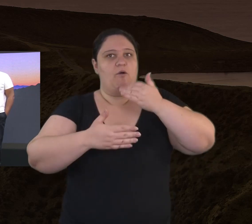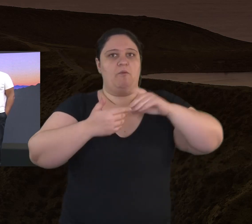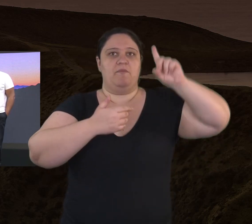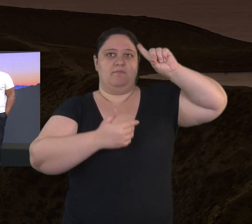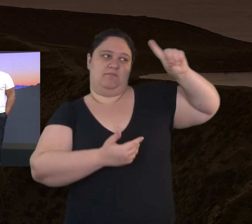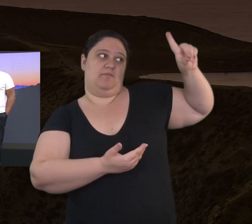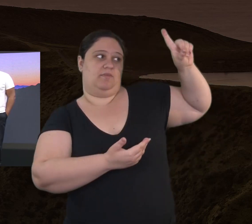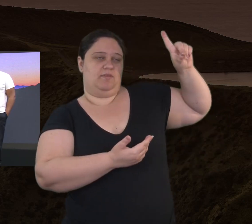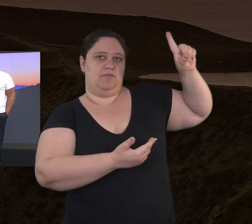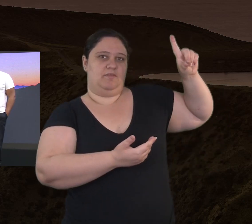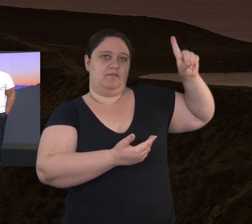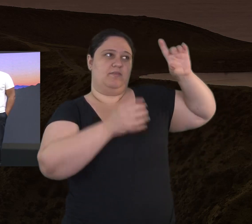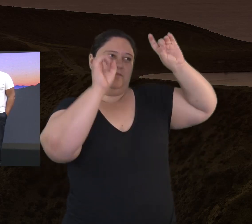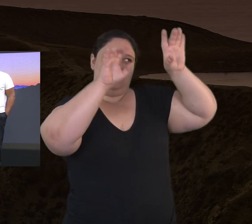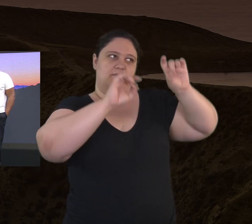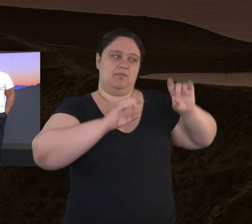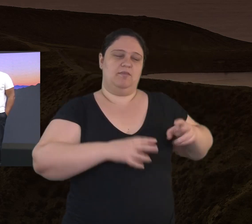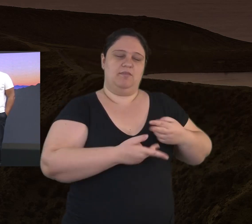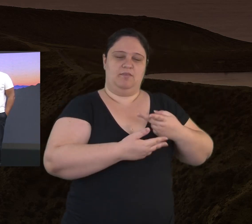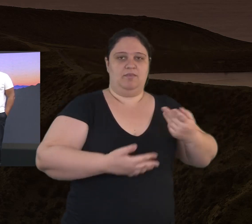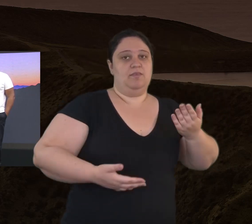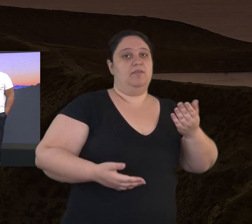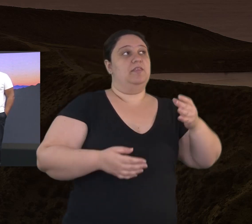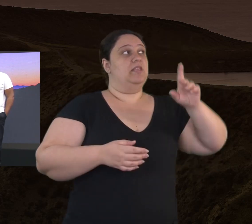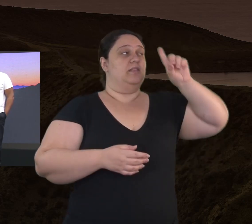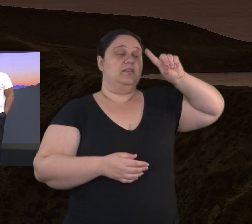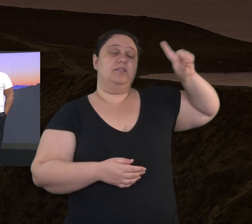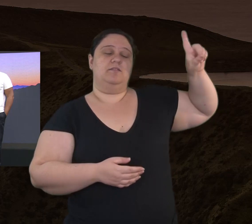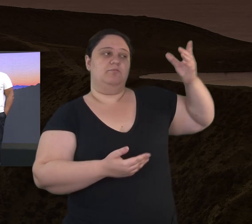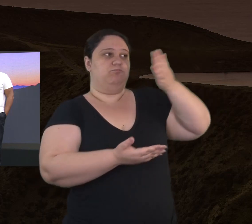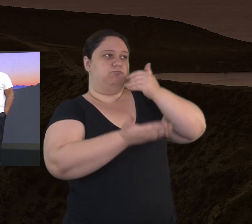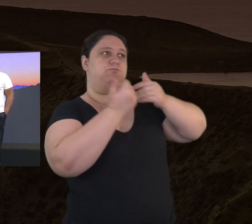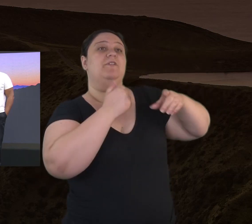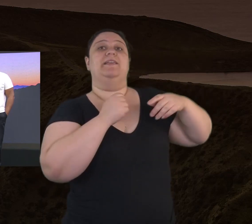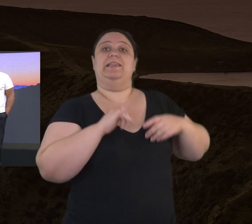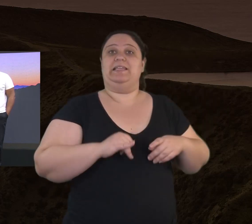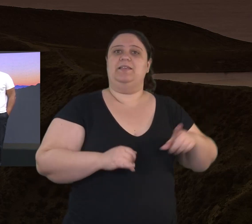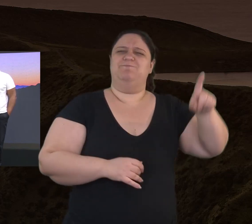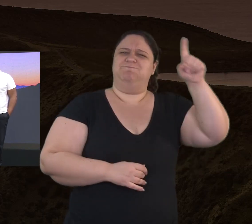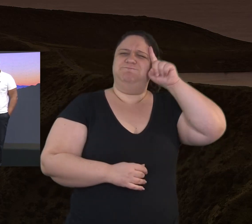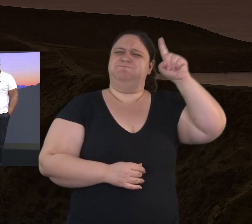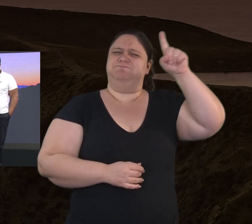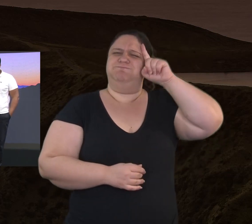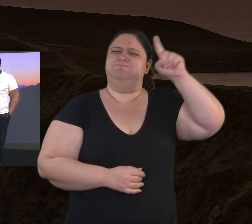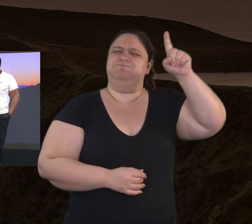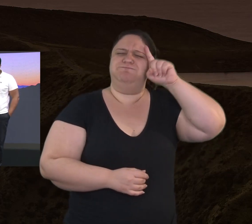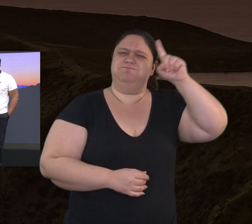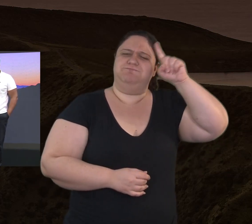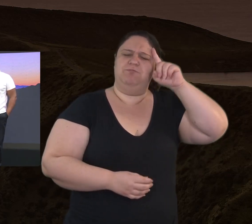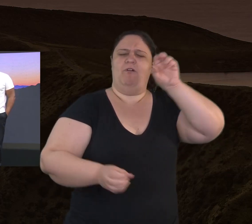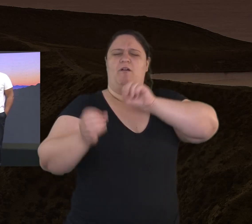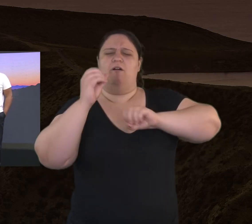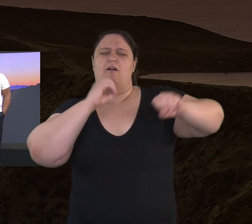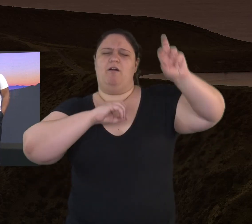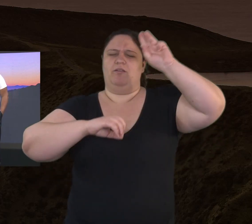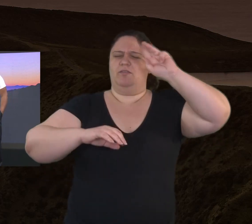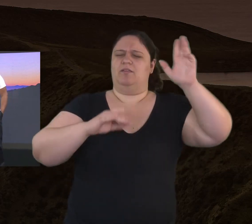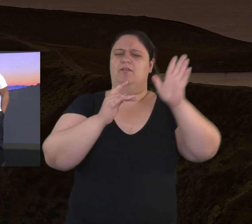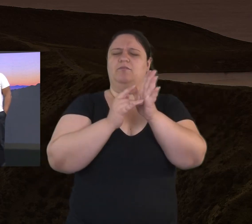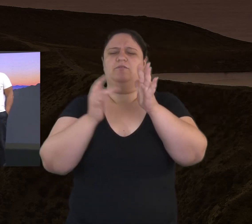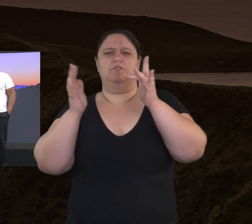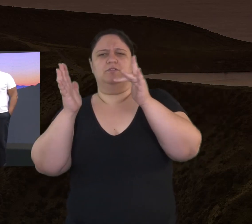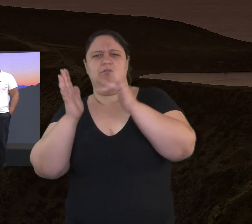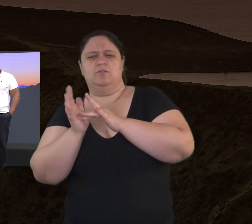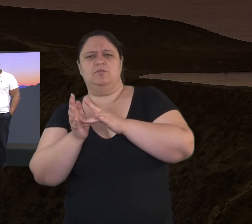nós diariamente nos enchemos de sua vida e de sua natureza, através da dieta, invocar o nome do Senhor,